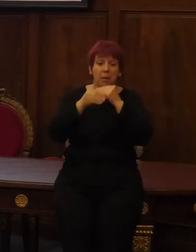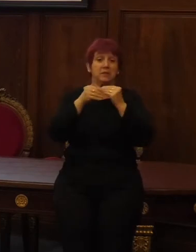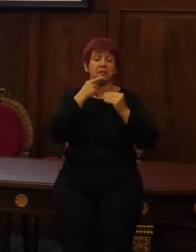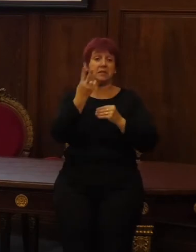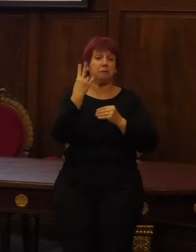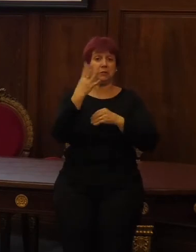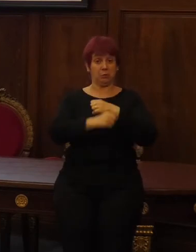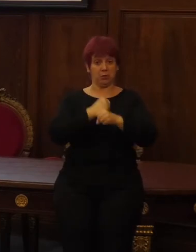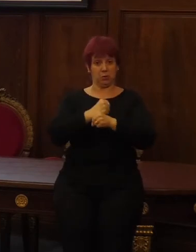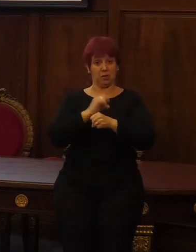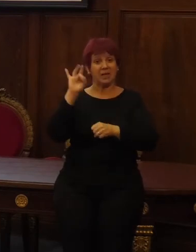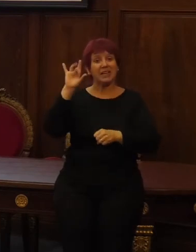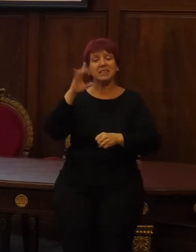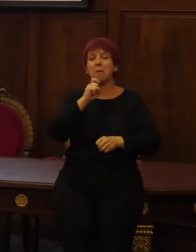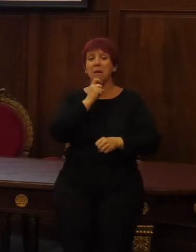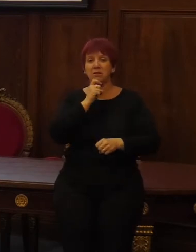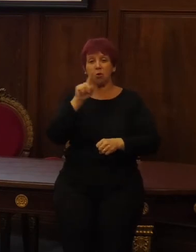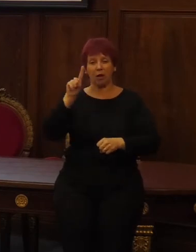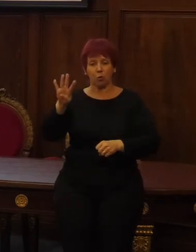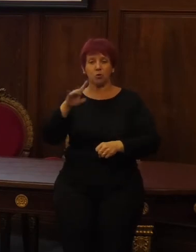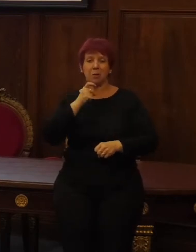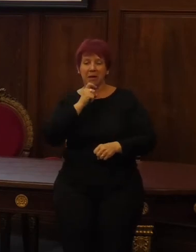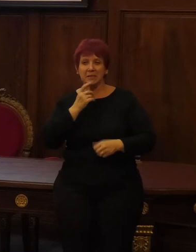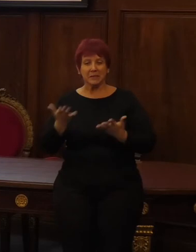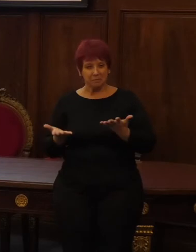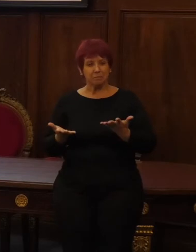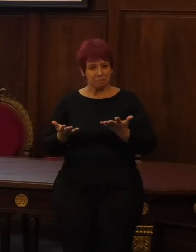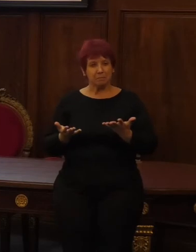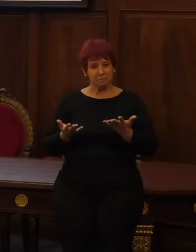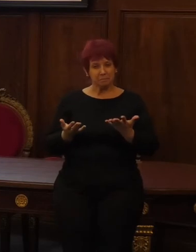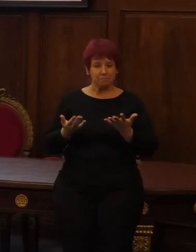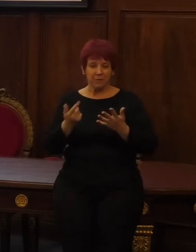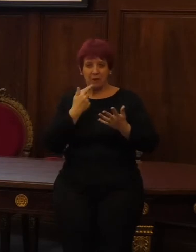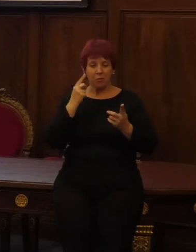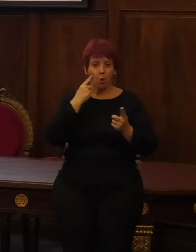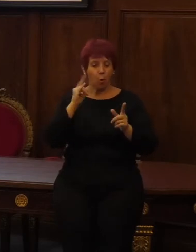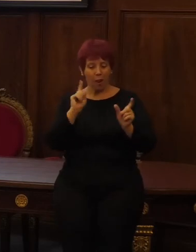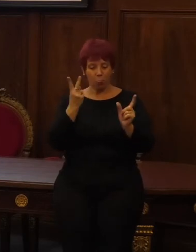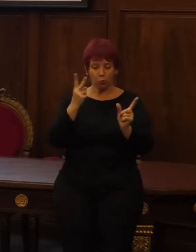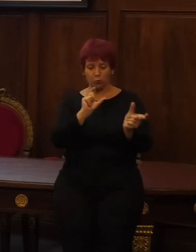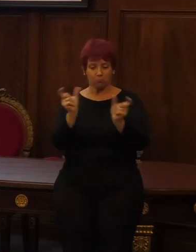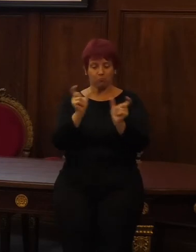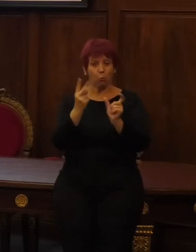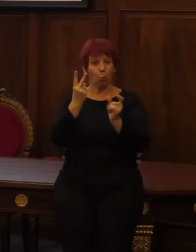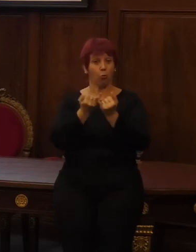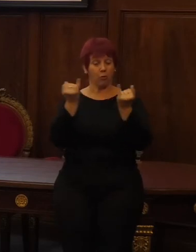años. 15 de marzo, 14 de marzo, ¿no? ¿Qué juego tan, no